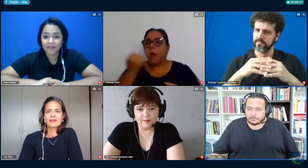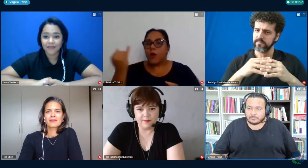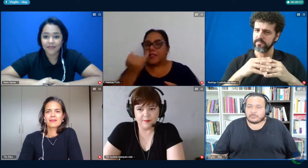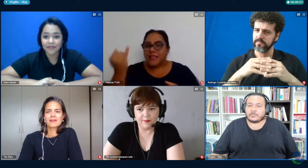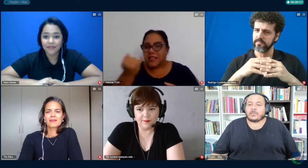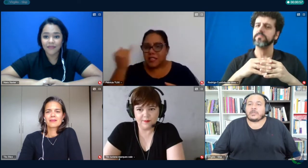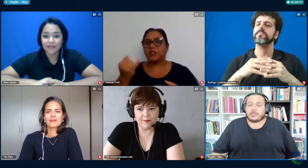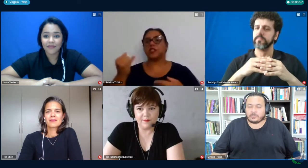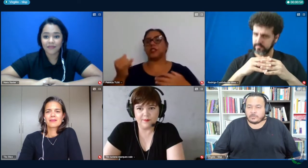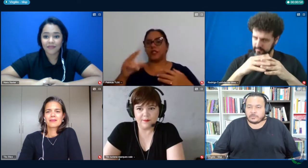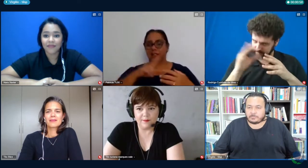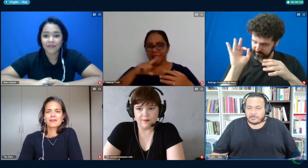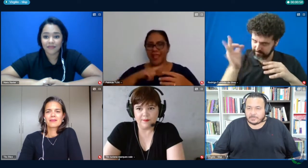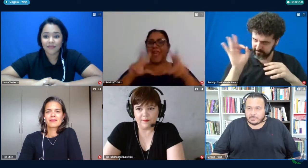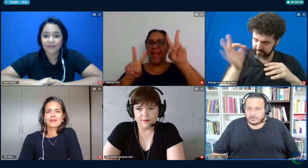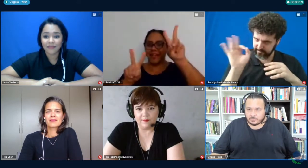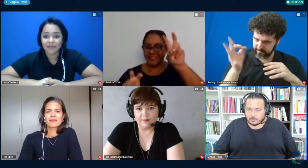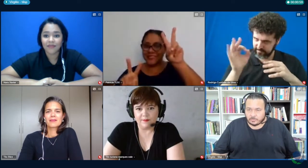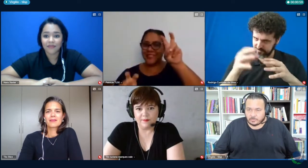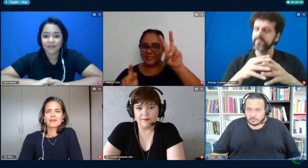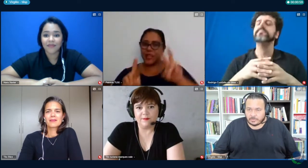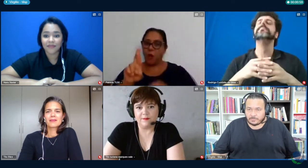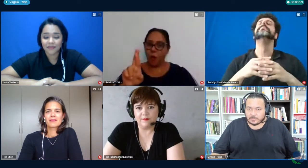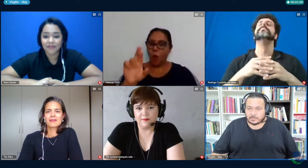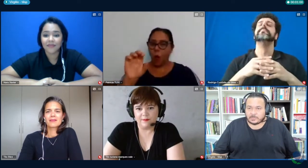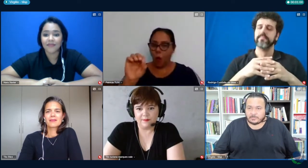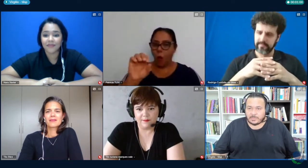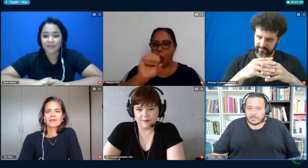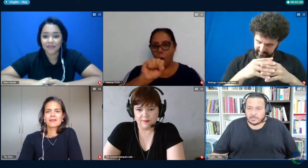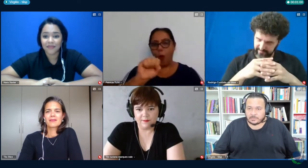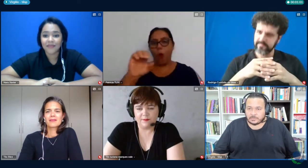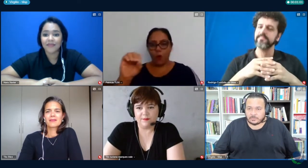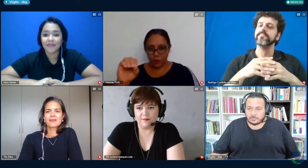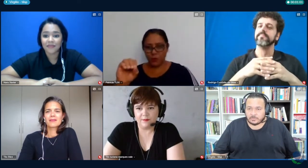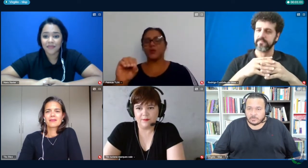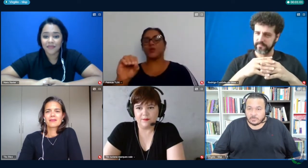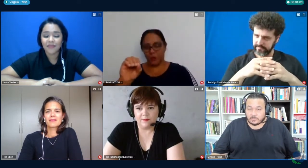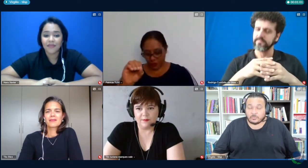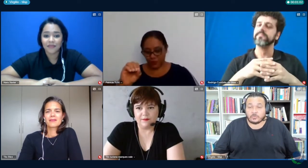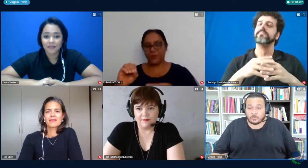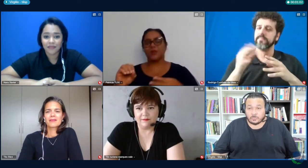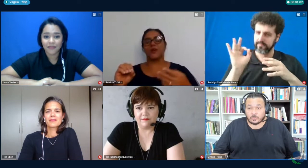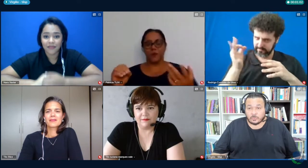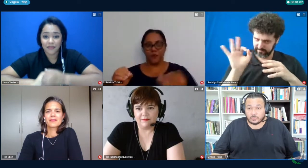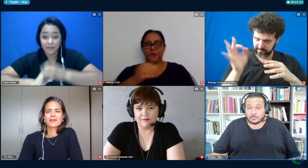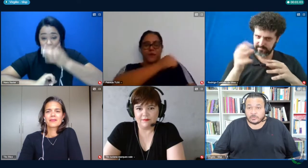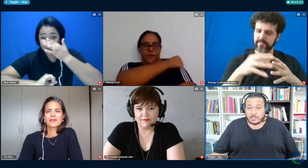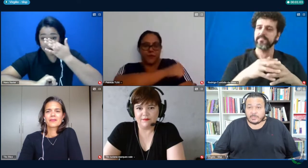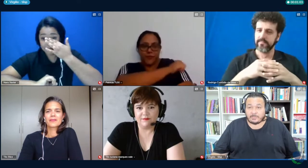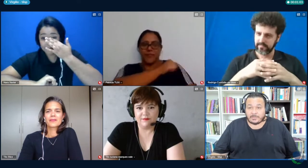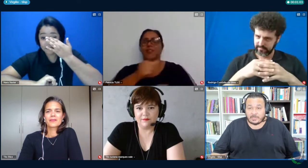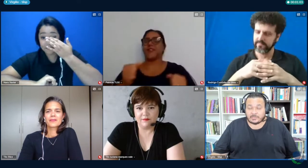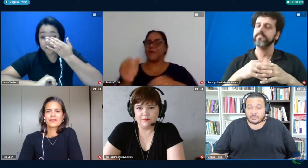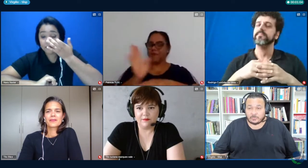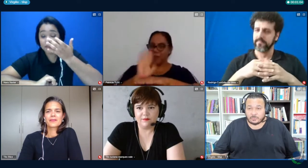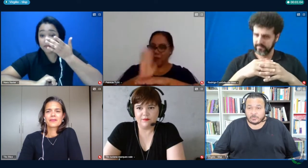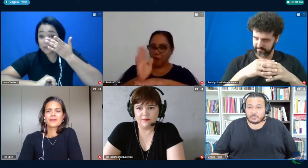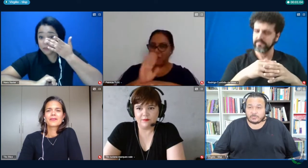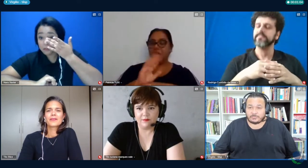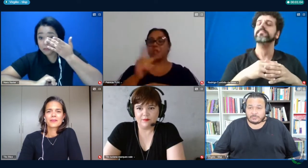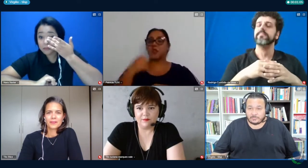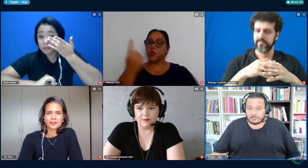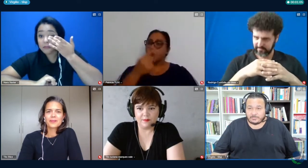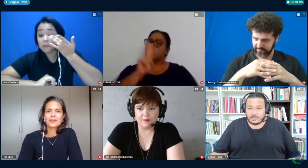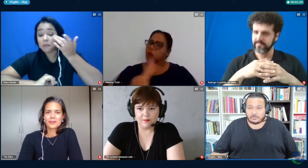Nós percebemos o quanto é importante também a questão do Rosso, né, da palestra do